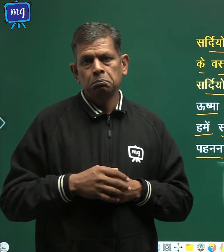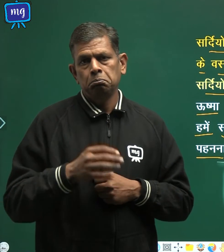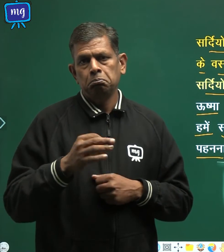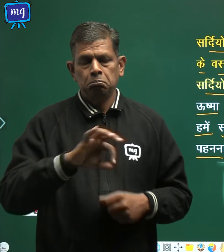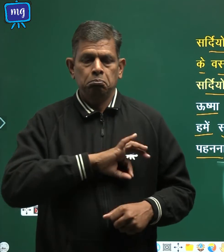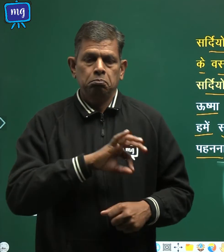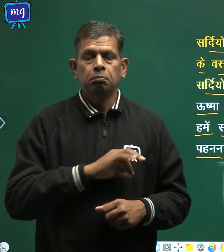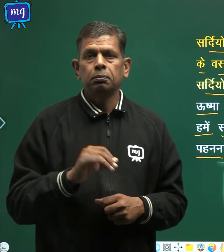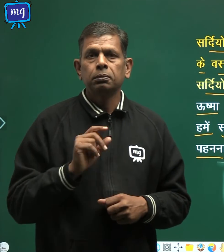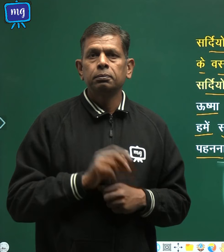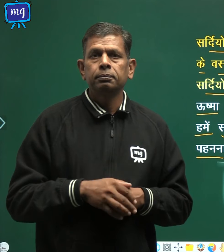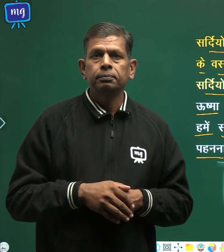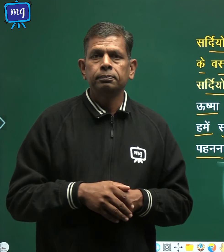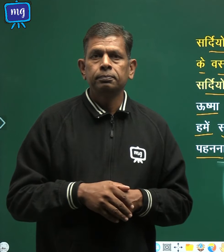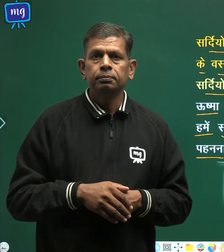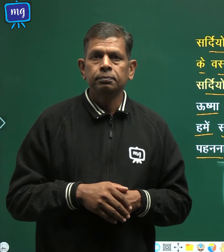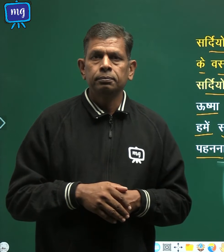अच्छा लगता है।